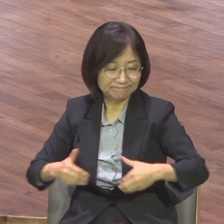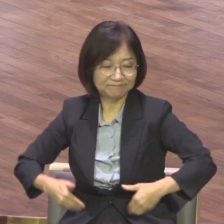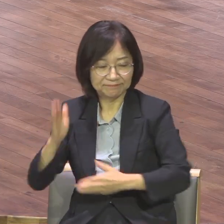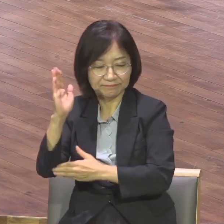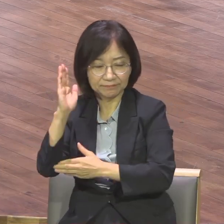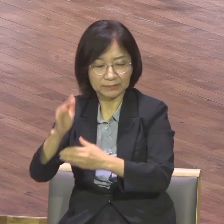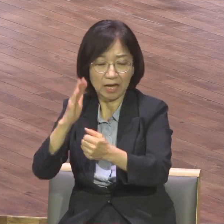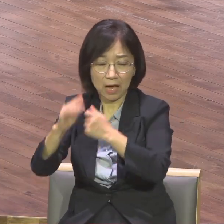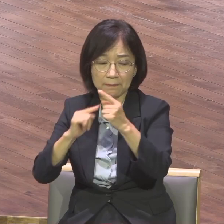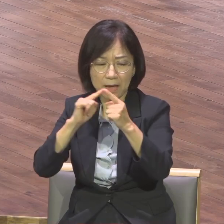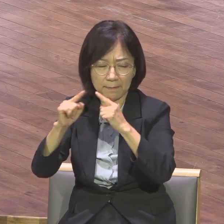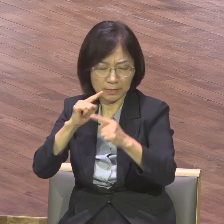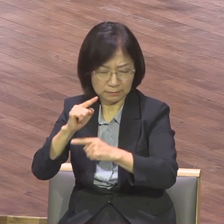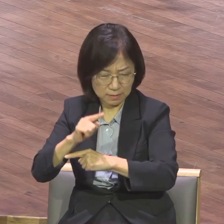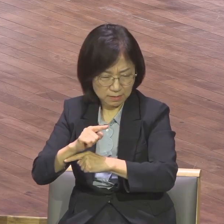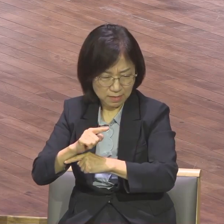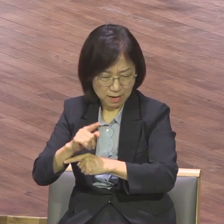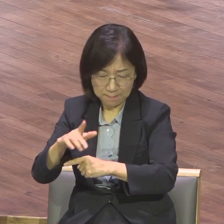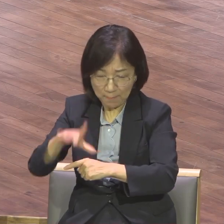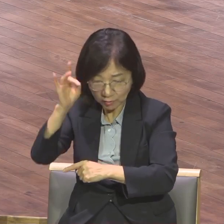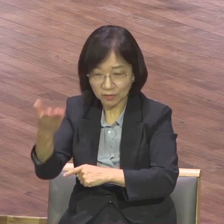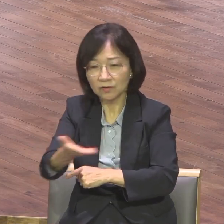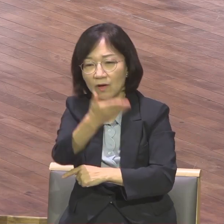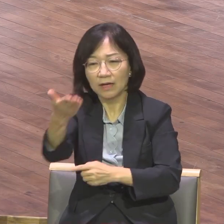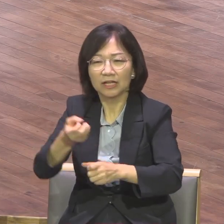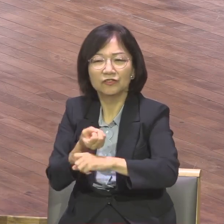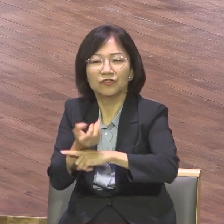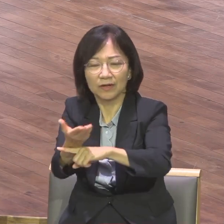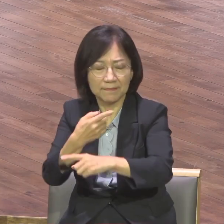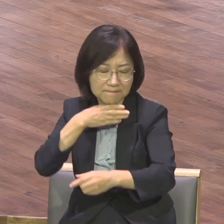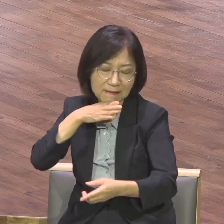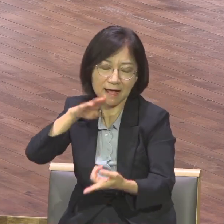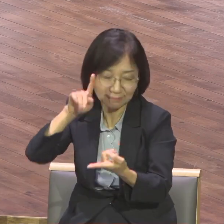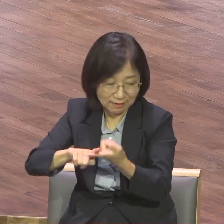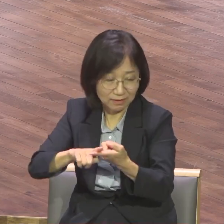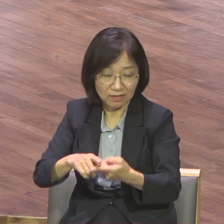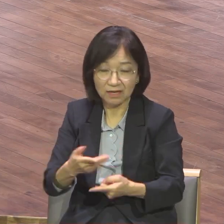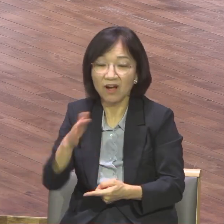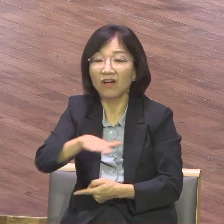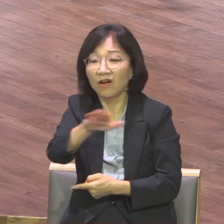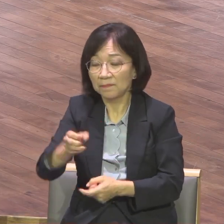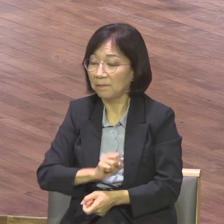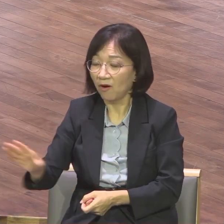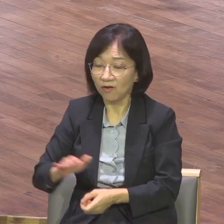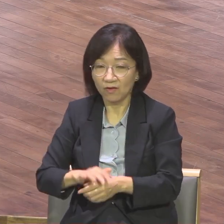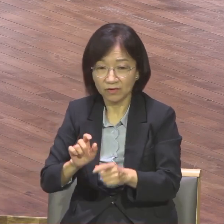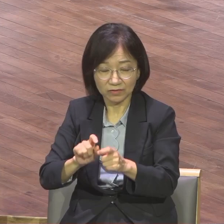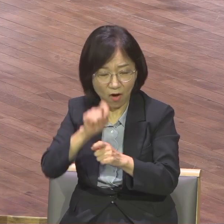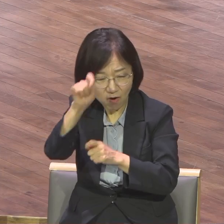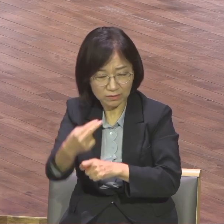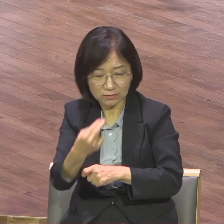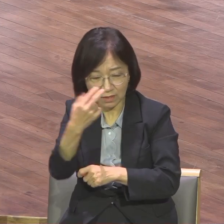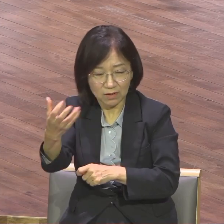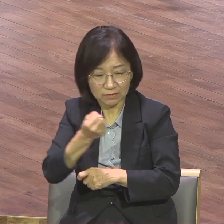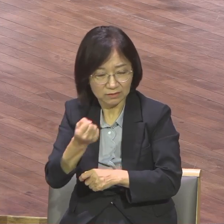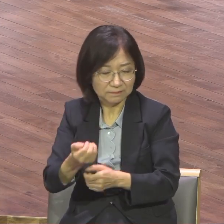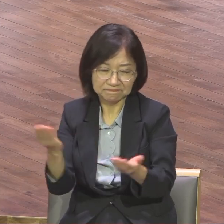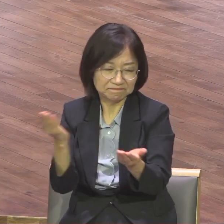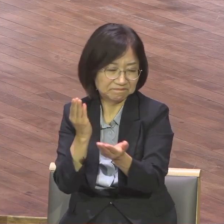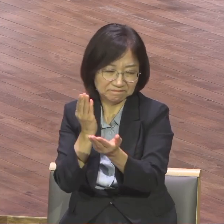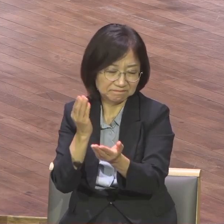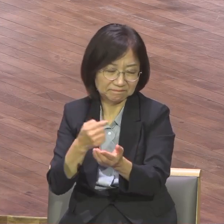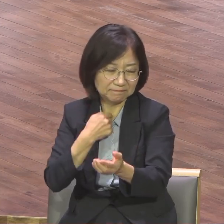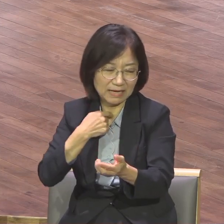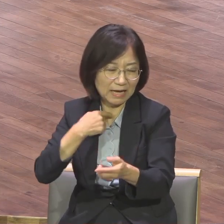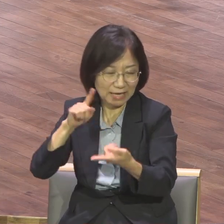하나님의 말씀을 마땅히 먼저 너에게 전할 것이로되 너희가 그것을 버리고 영생을 얻기에 합당하지 않은 자로 자처하기로